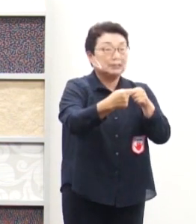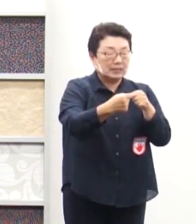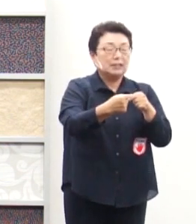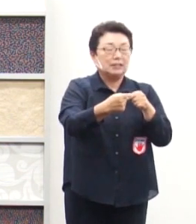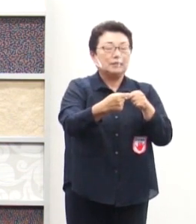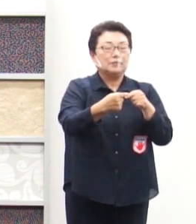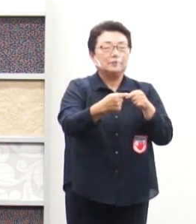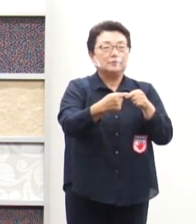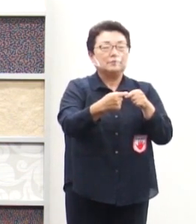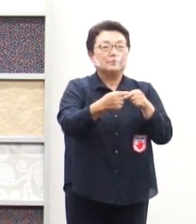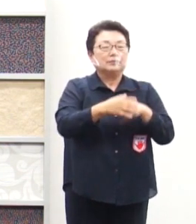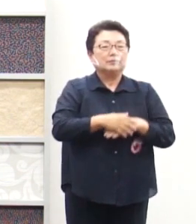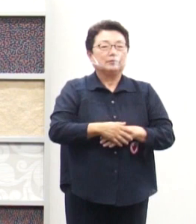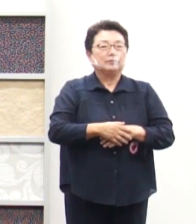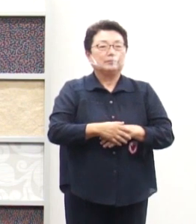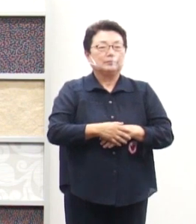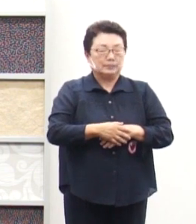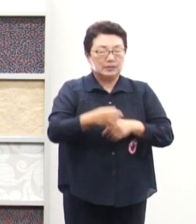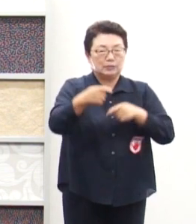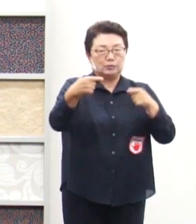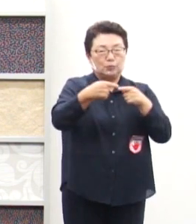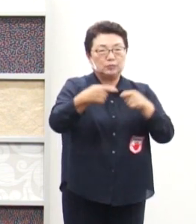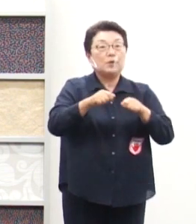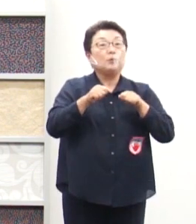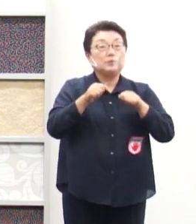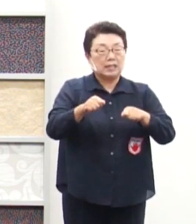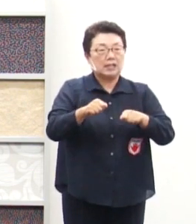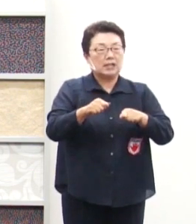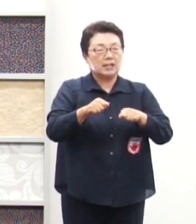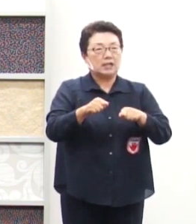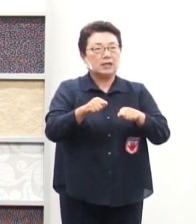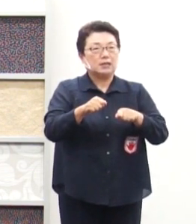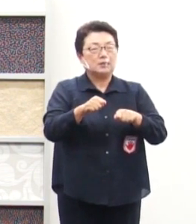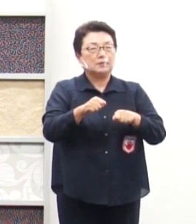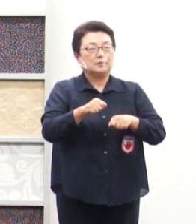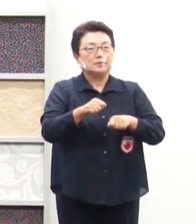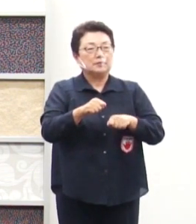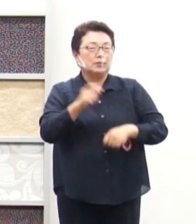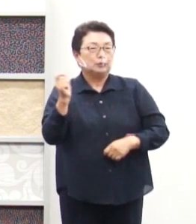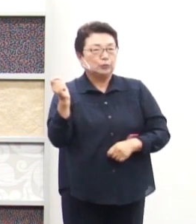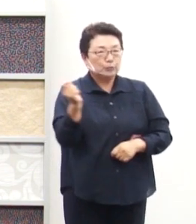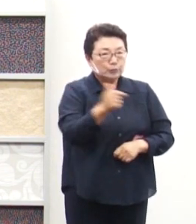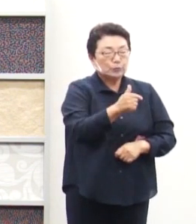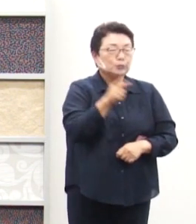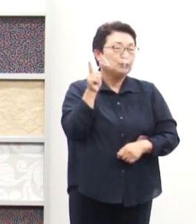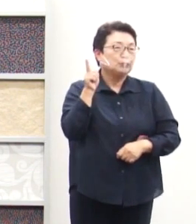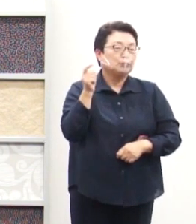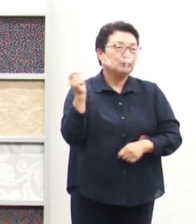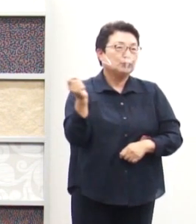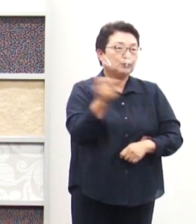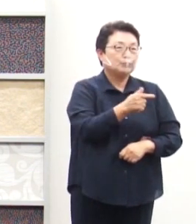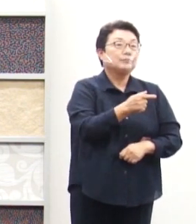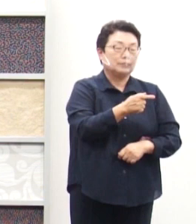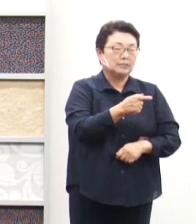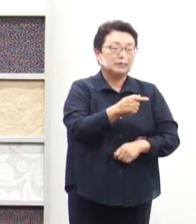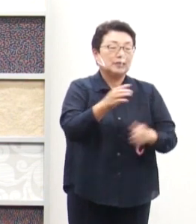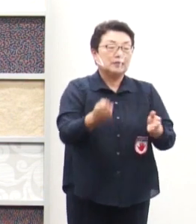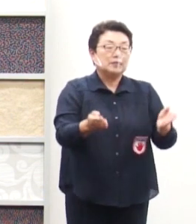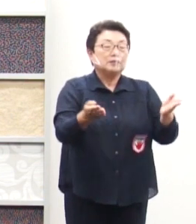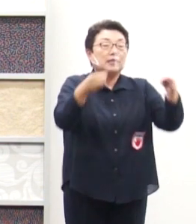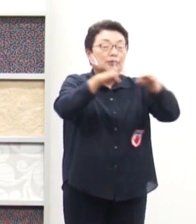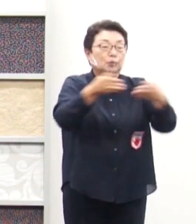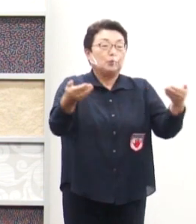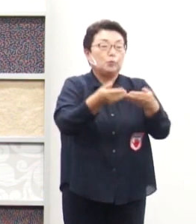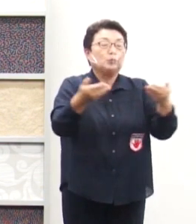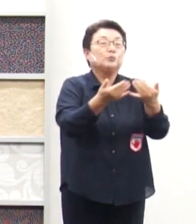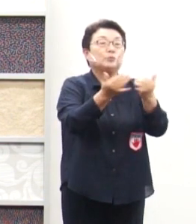ですね、中心の調整をいたしまして、速やかに、可及的速やかに、施設の従業